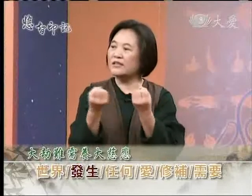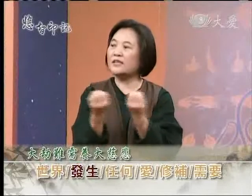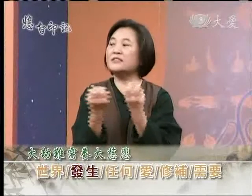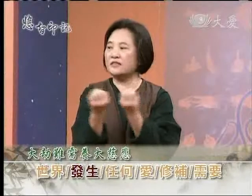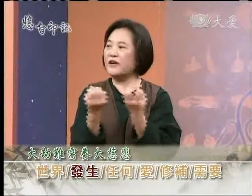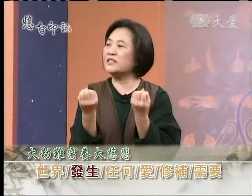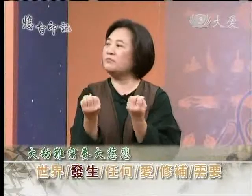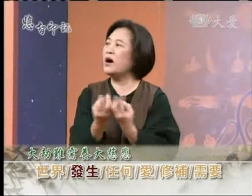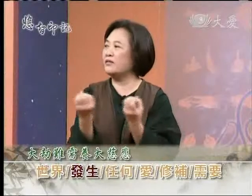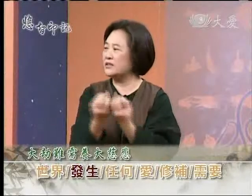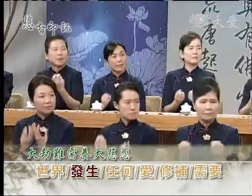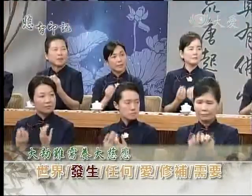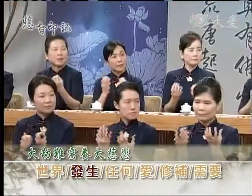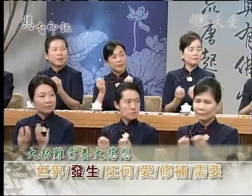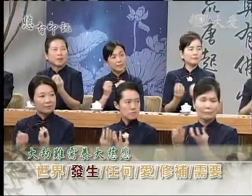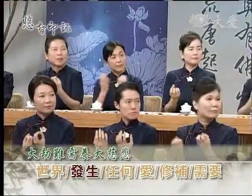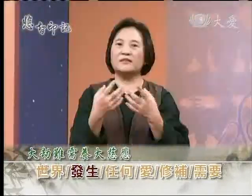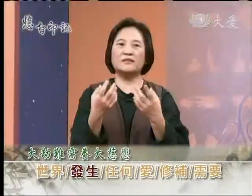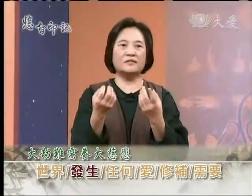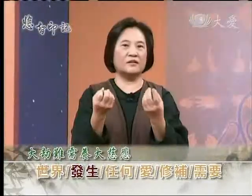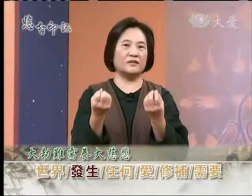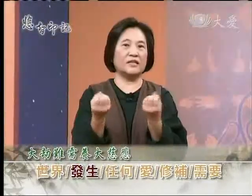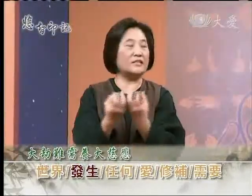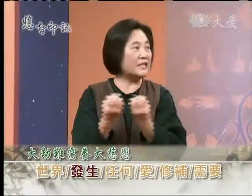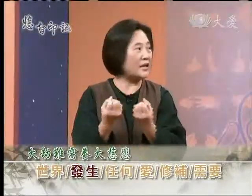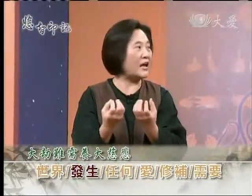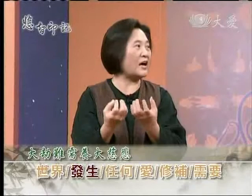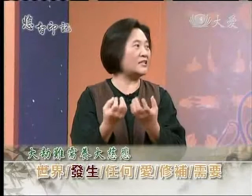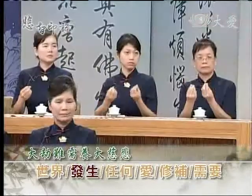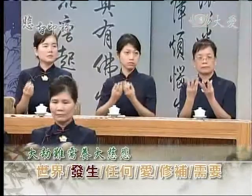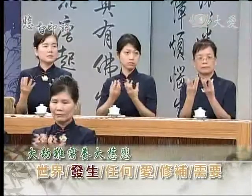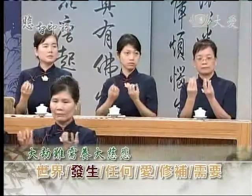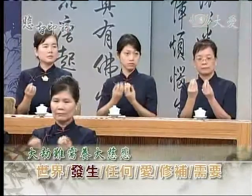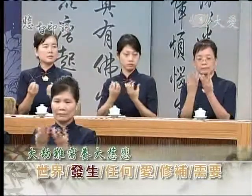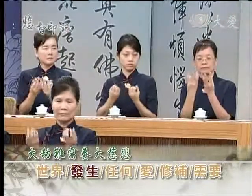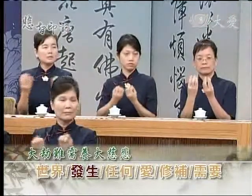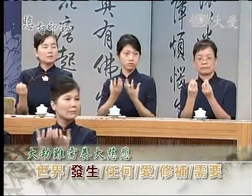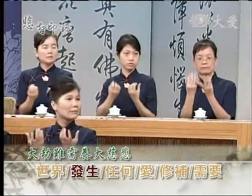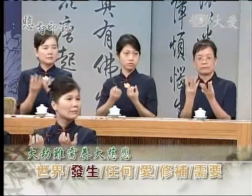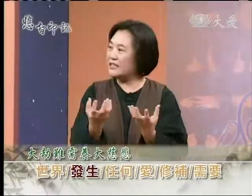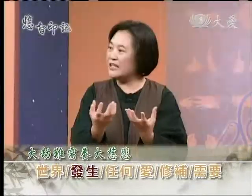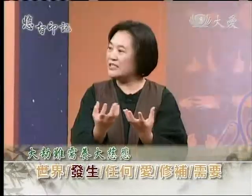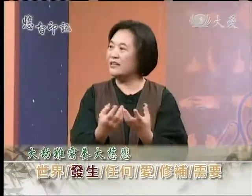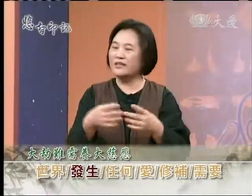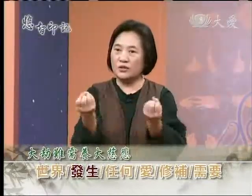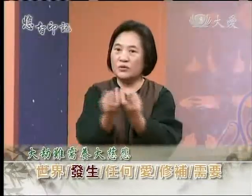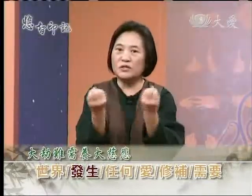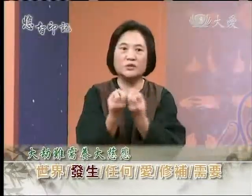它是指发生不好的事情，可能天灾啦、人祸啦、台风啊、地震，你都可以说它